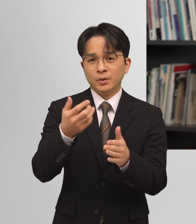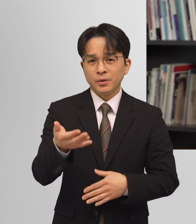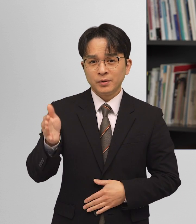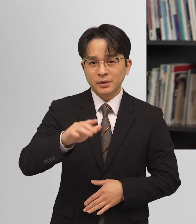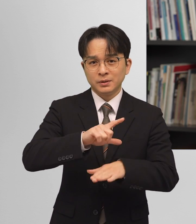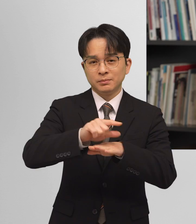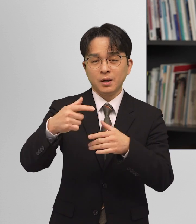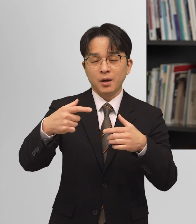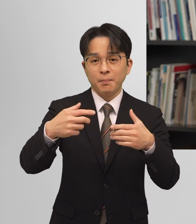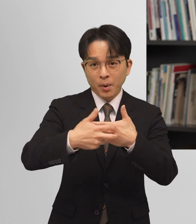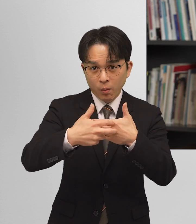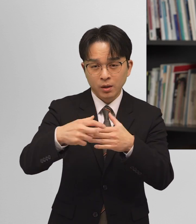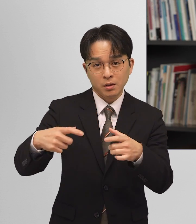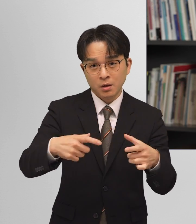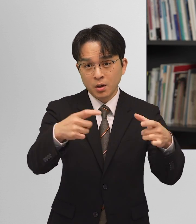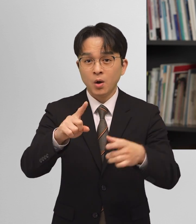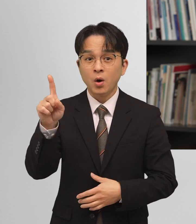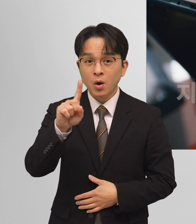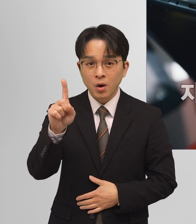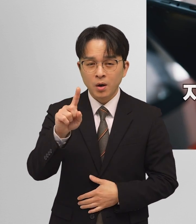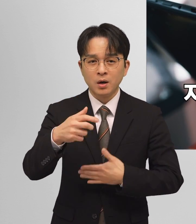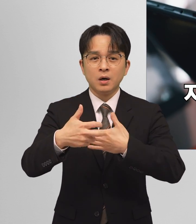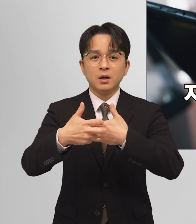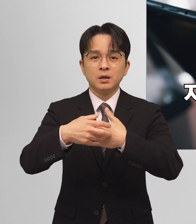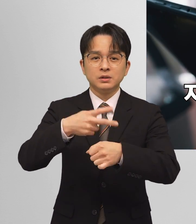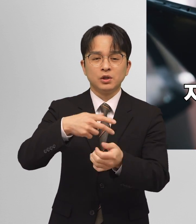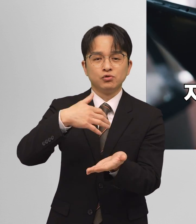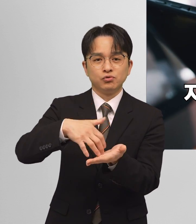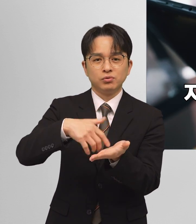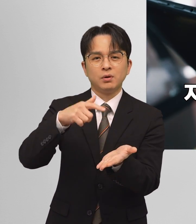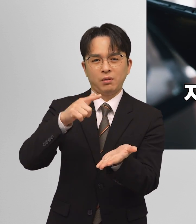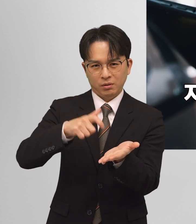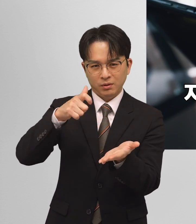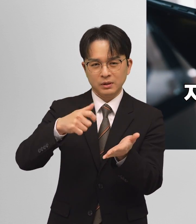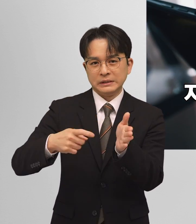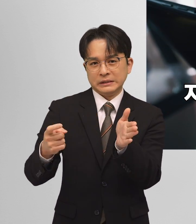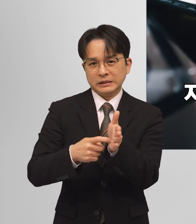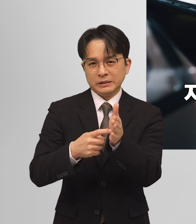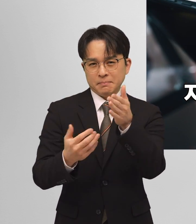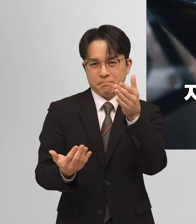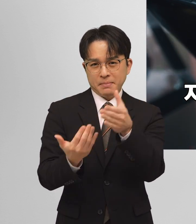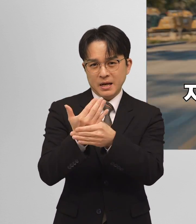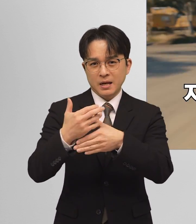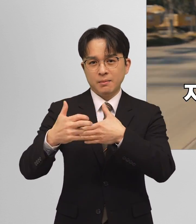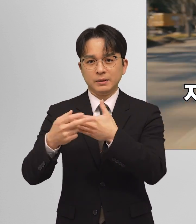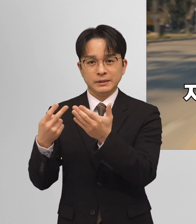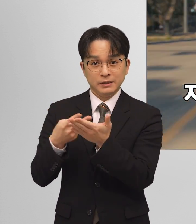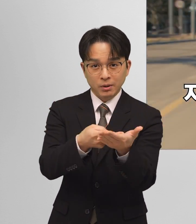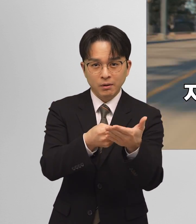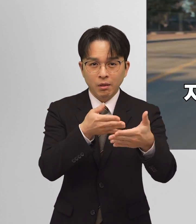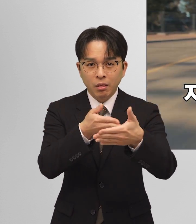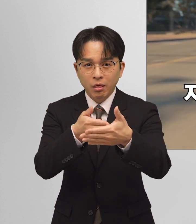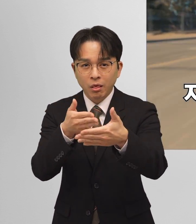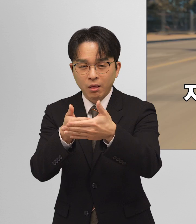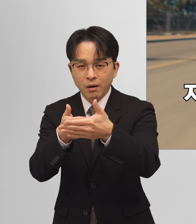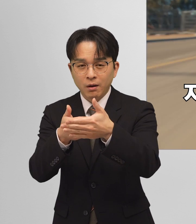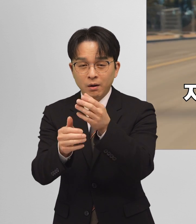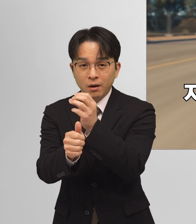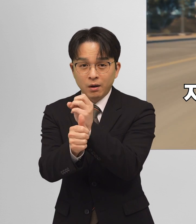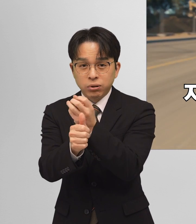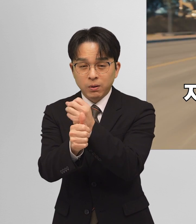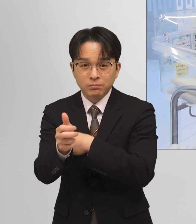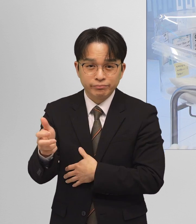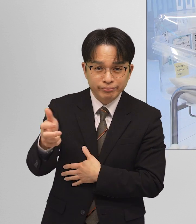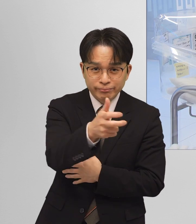정도로 의사 부족 문제는 이제 심각한데, 특히 지방에서는 이제 병상과 의사가 부족해서 응급실 뺑뺑이 같은 문제들이 발생을